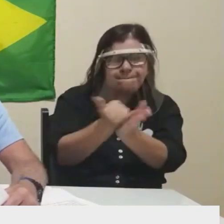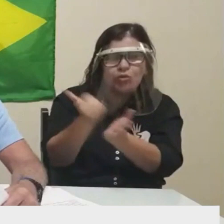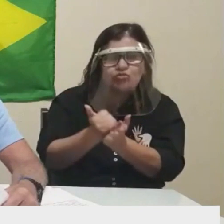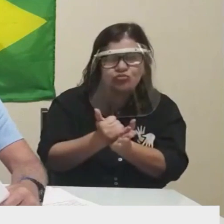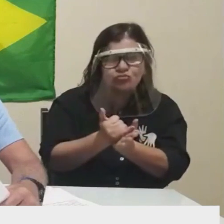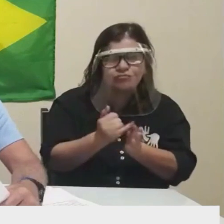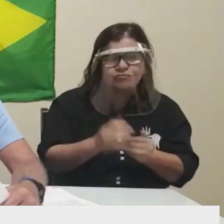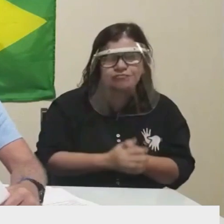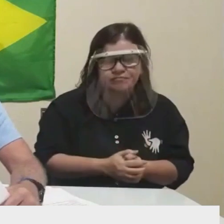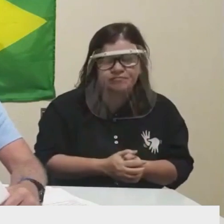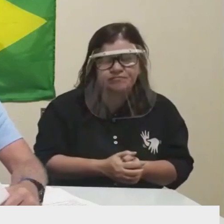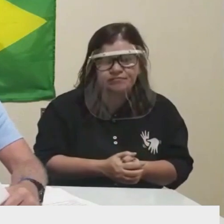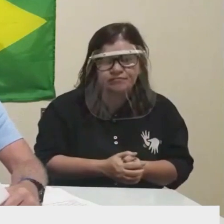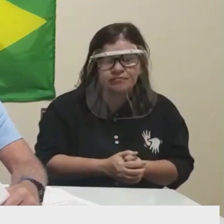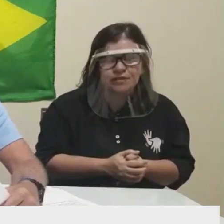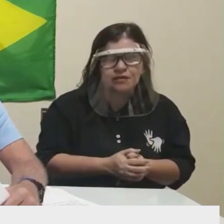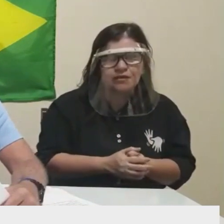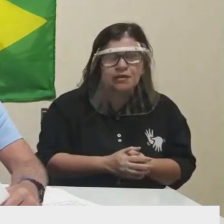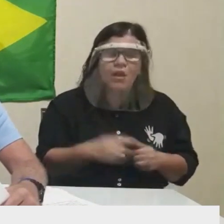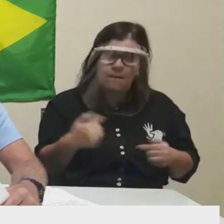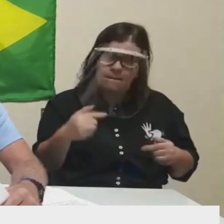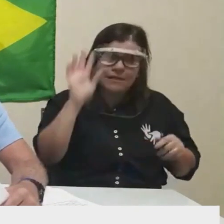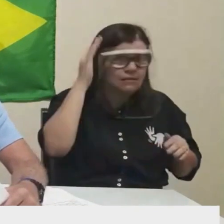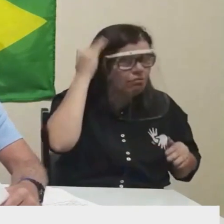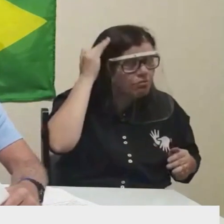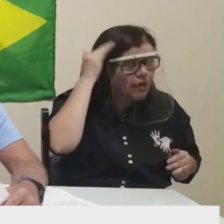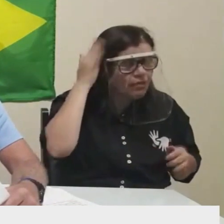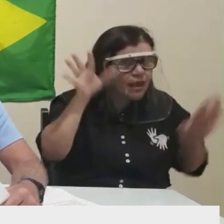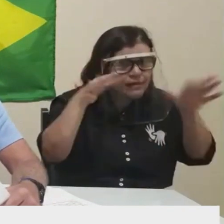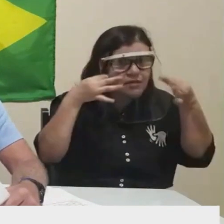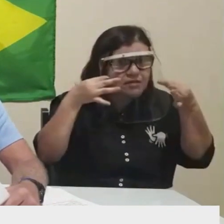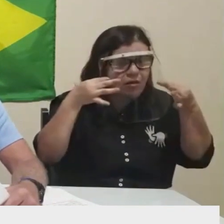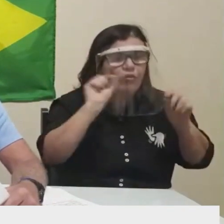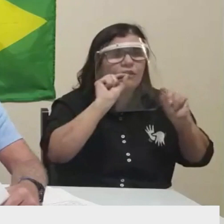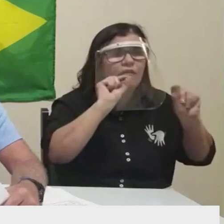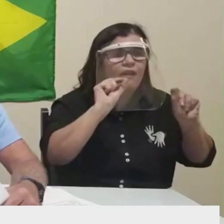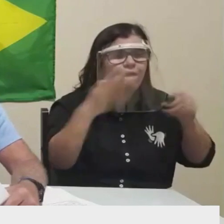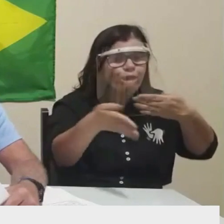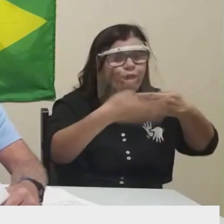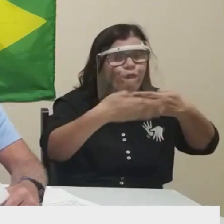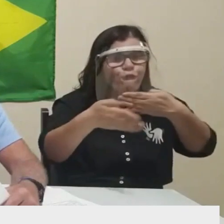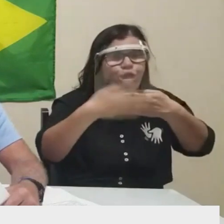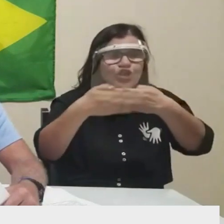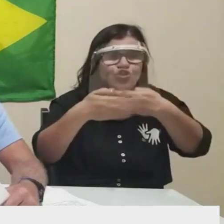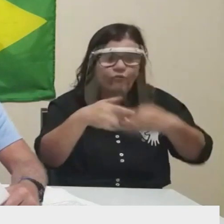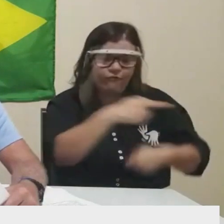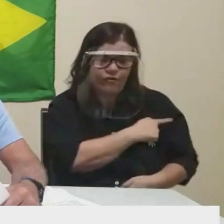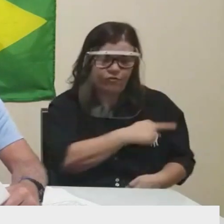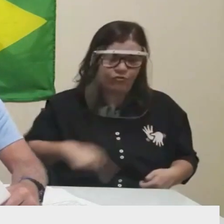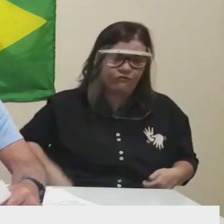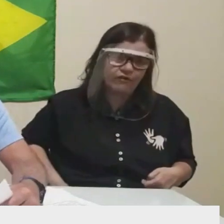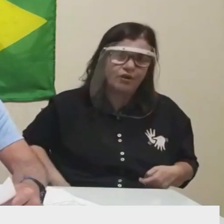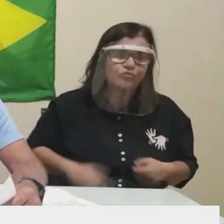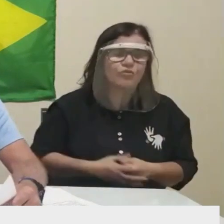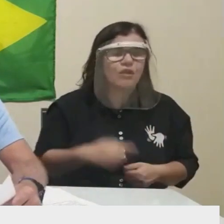perda de ISS, se bem que quem fechou tudo não foi eu, foram governadores e prefeitos. Eu aqui fui alijado nesse processo pelo